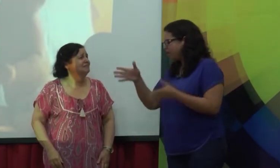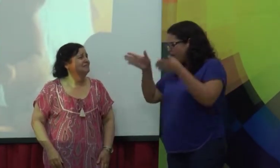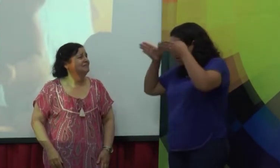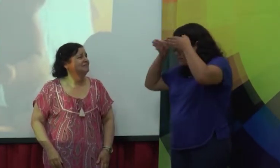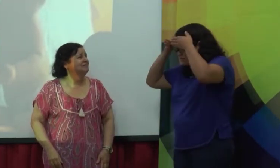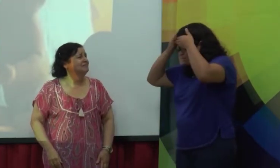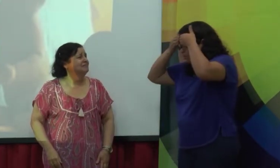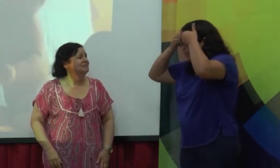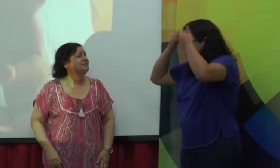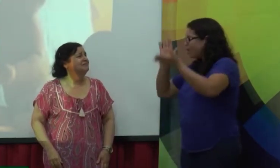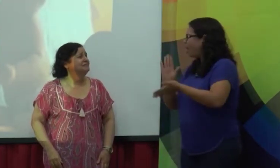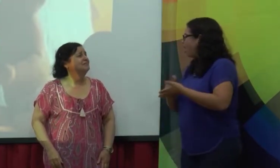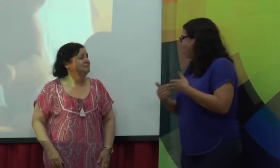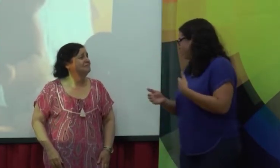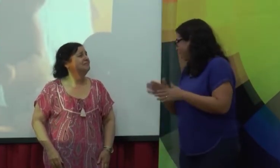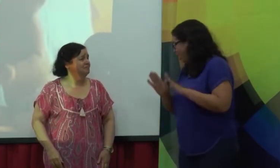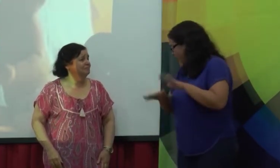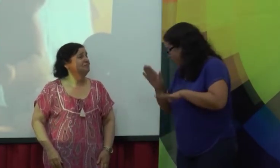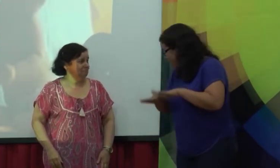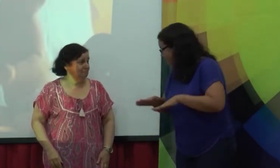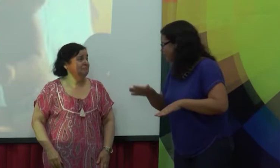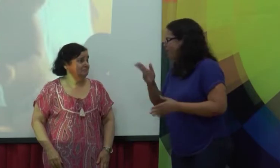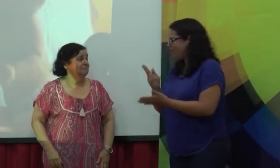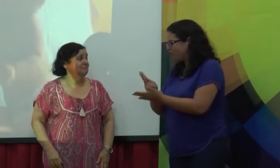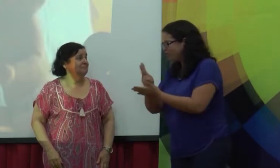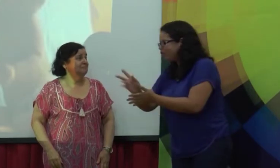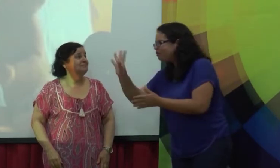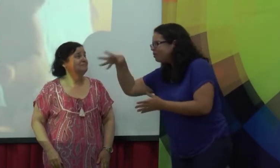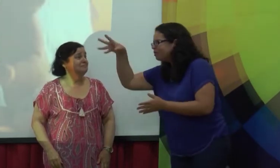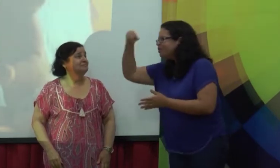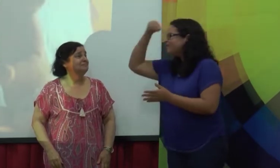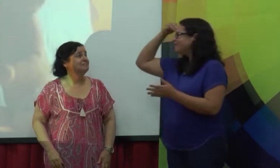verdade. Às vezes, nós